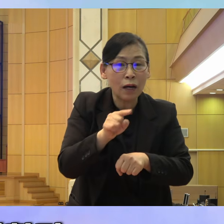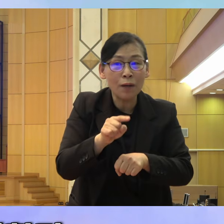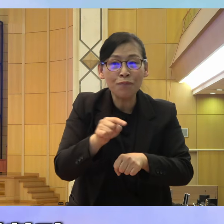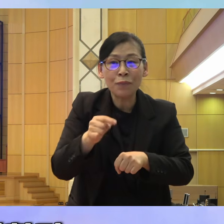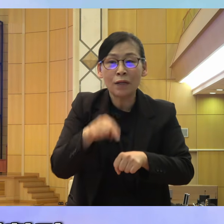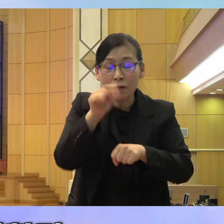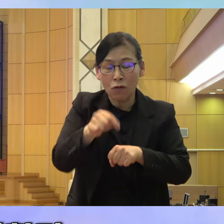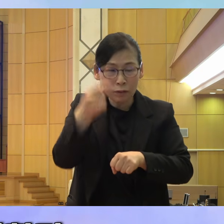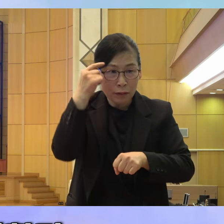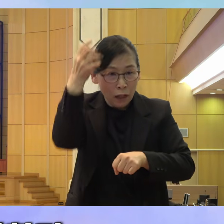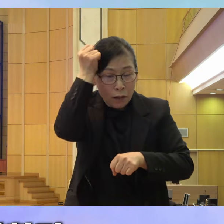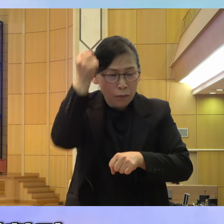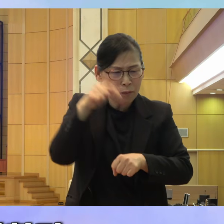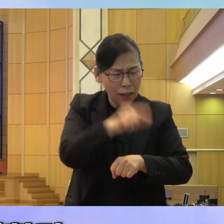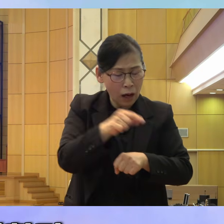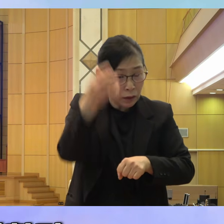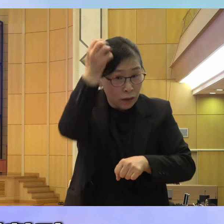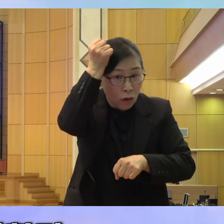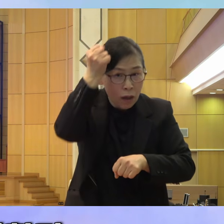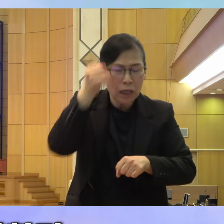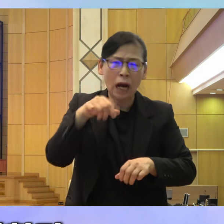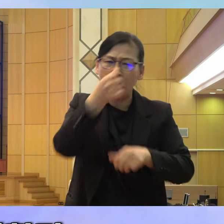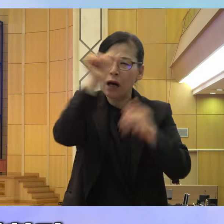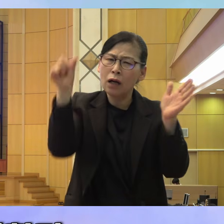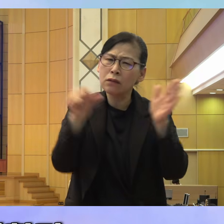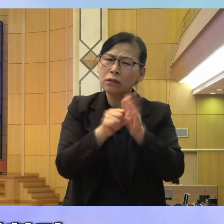여러분은 이런 것들을 전혀 기억하지 않은 채,